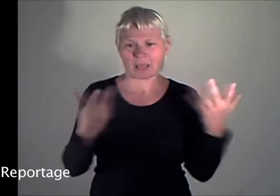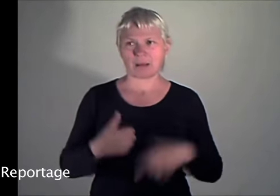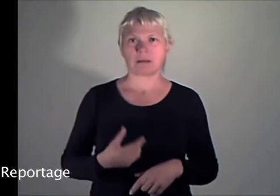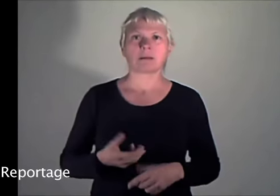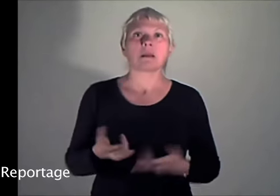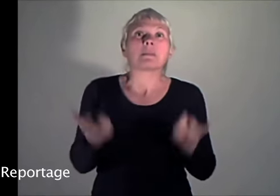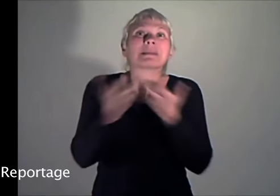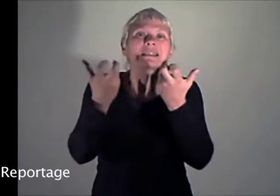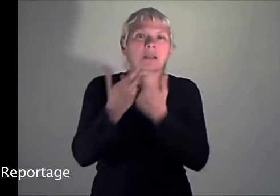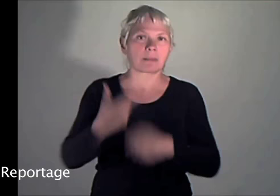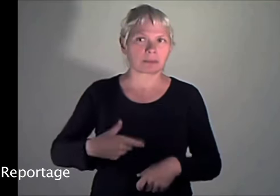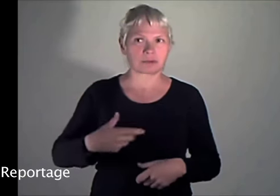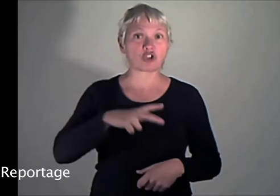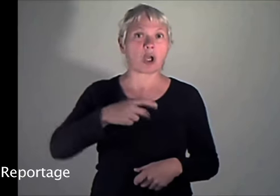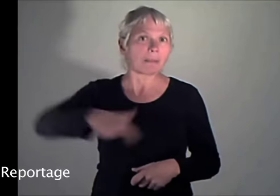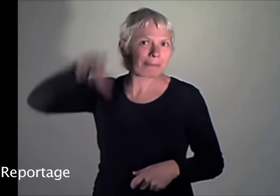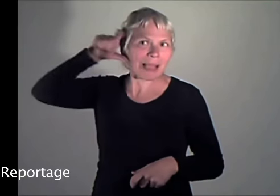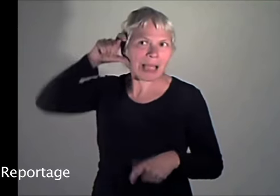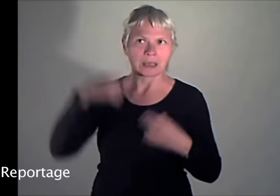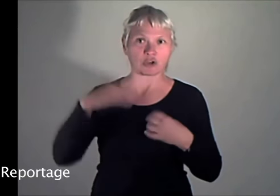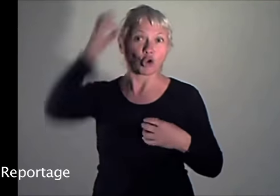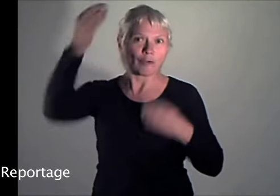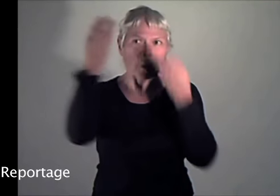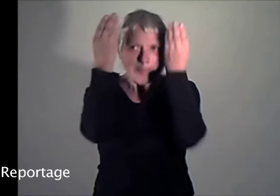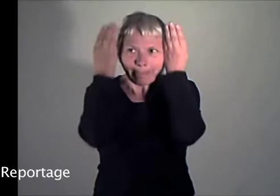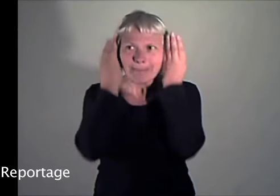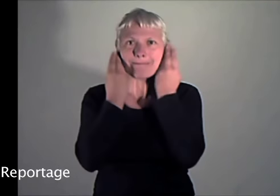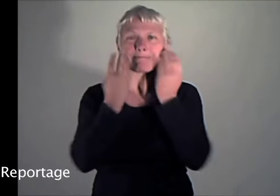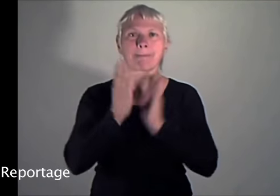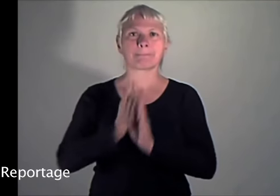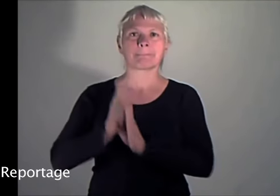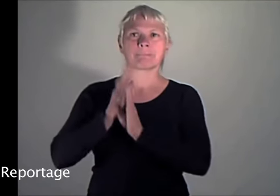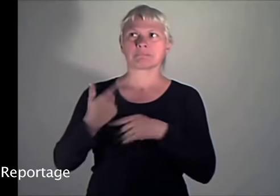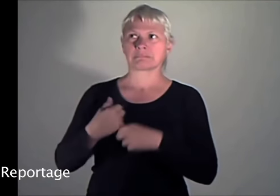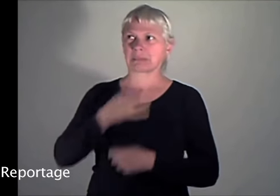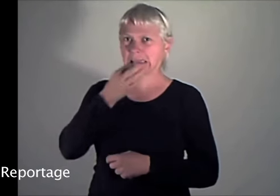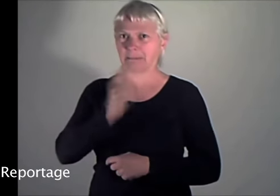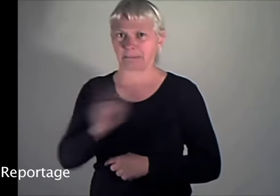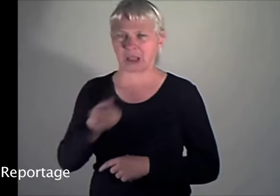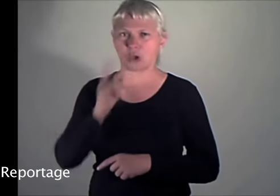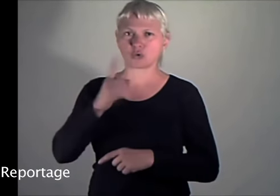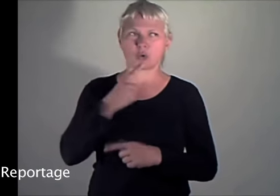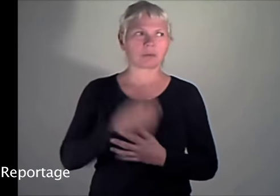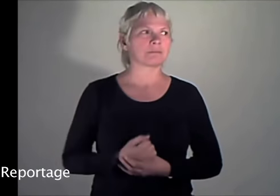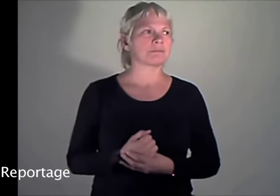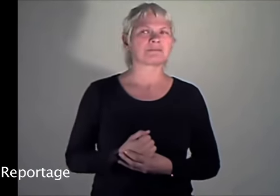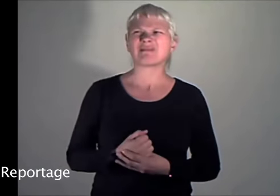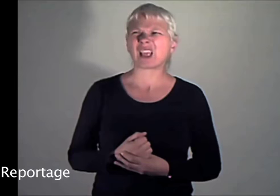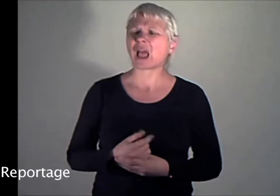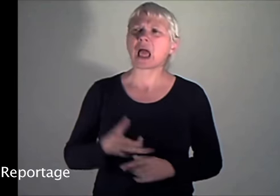puis on dit je t'entends pas bien, par exemple, aux autres personnes entendantes, on dit ça. Et puis après, on dit